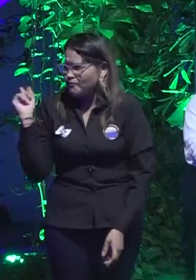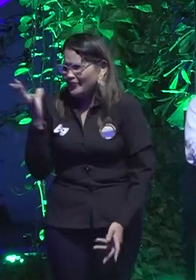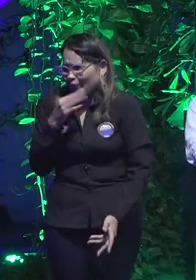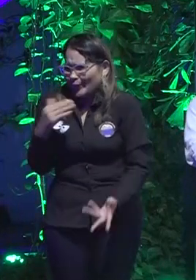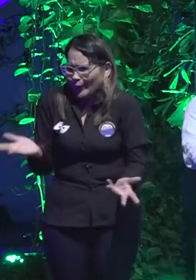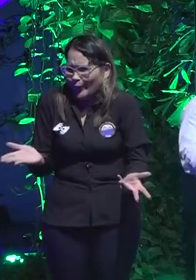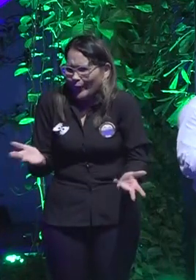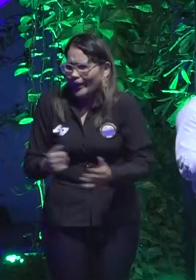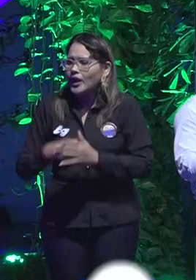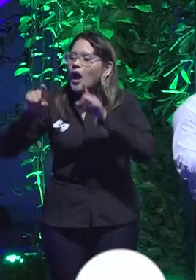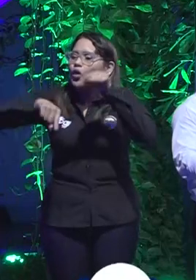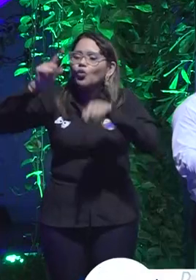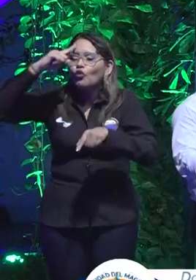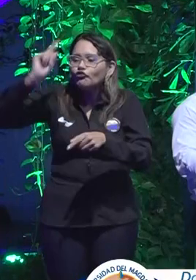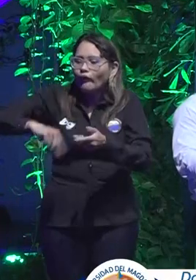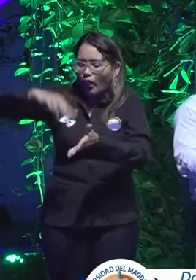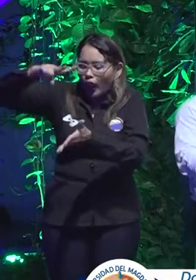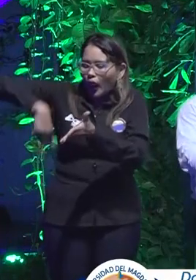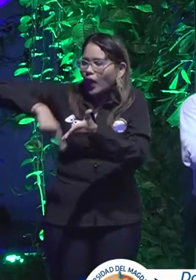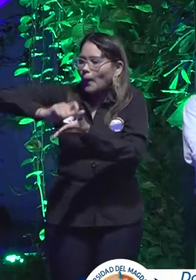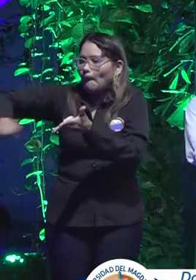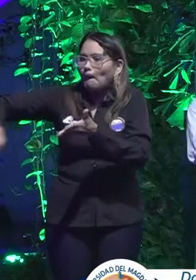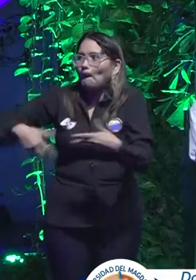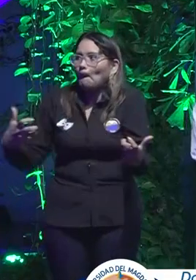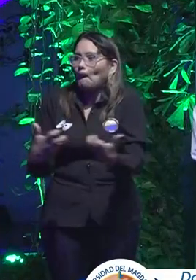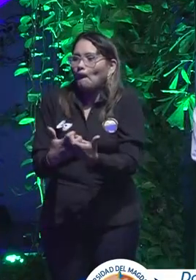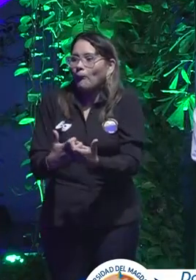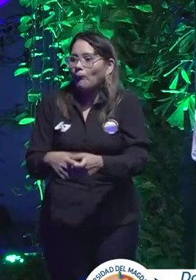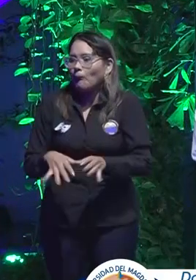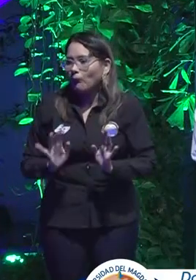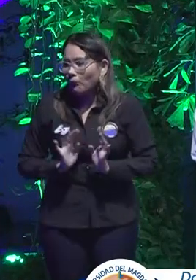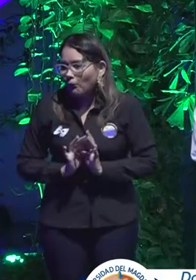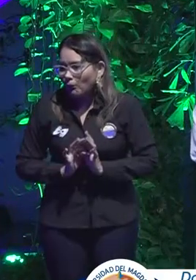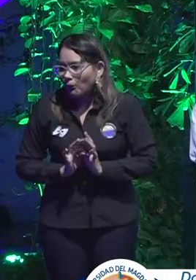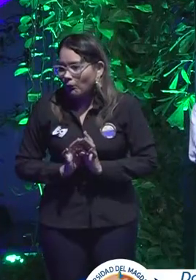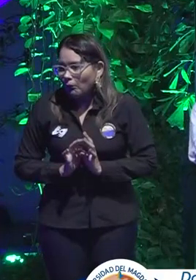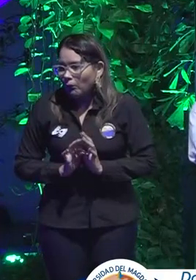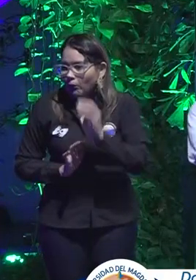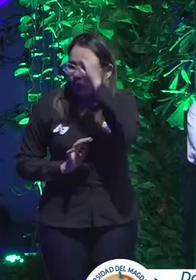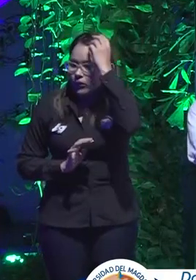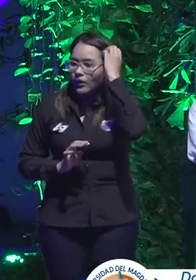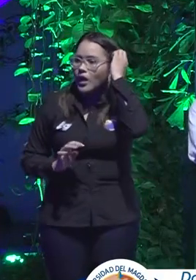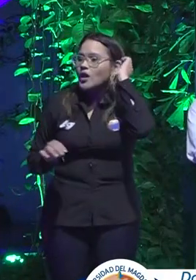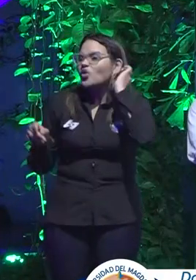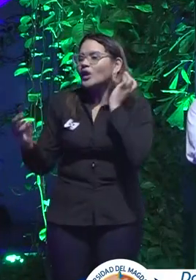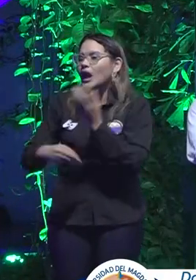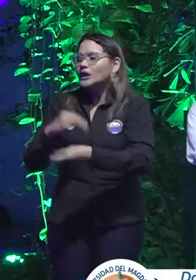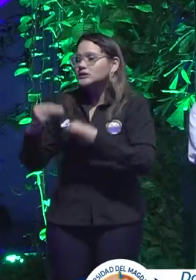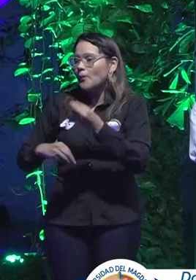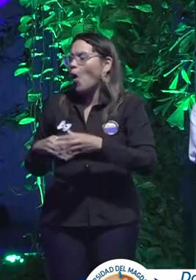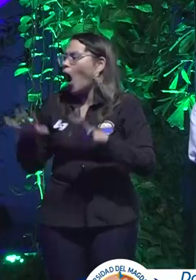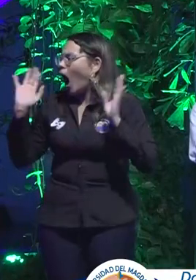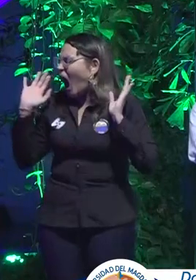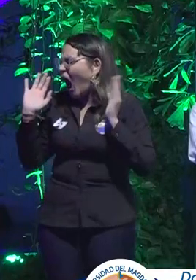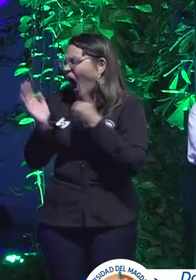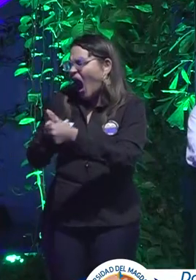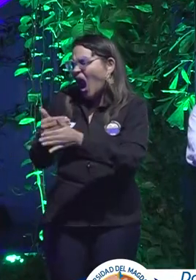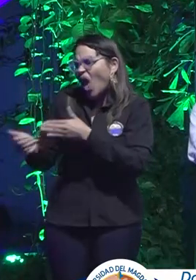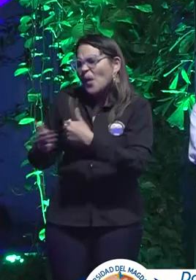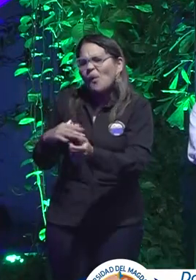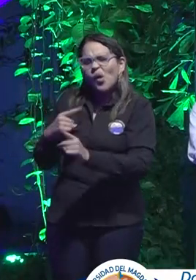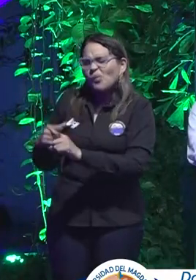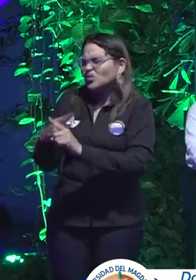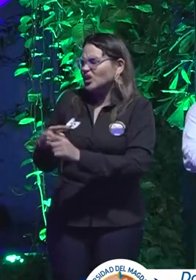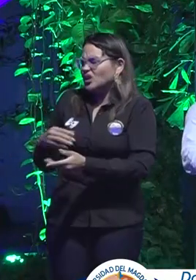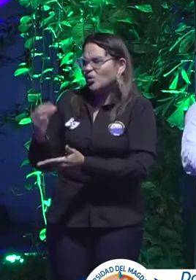que no sabe leer, no sabe escribir. Y nosotros validamos eso a través de títulos con la frustración que conlleva luego si no nos damos cuenta que eso no